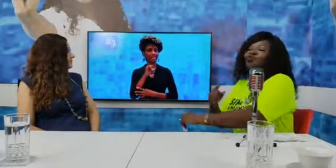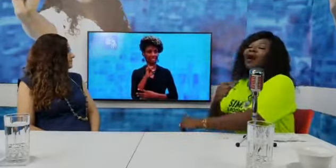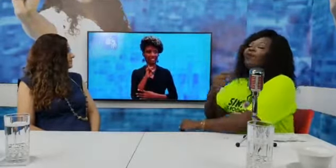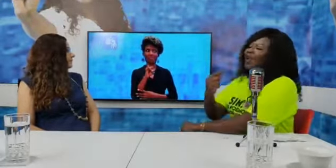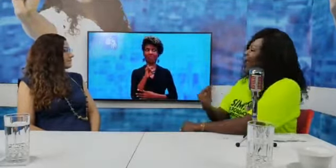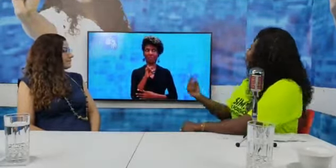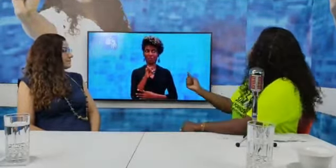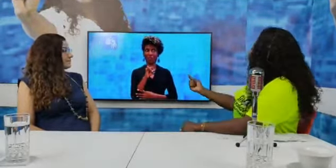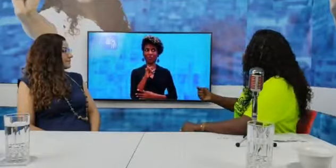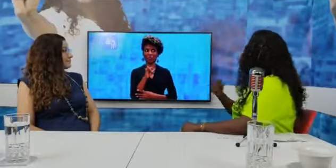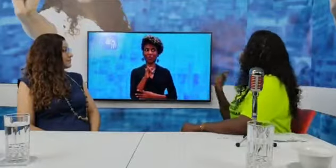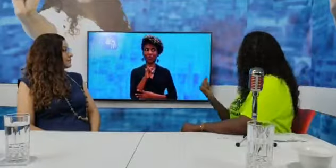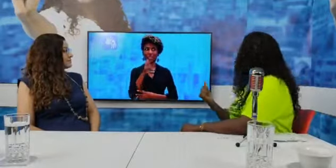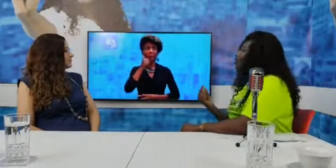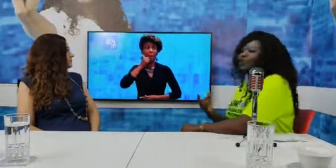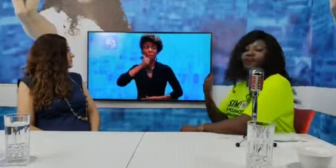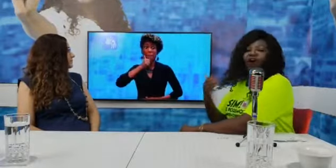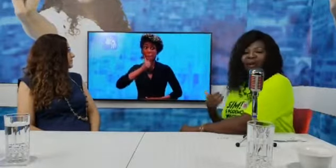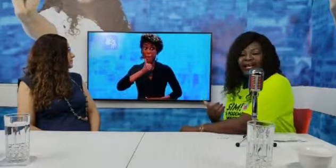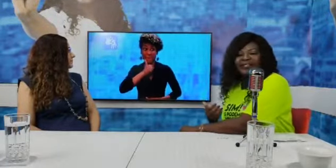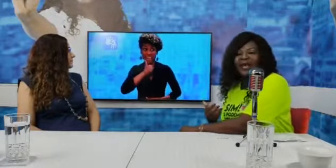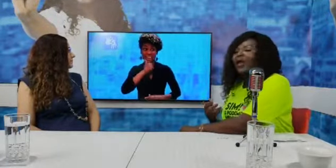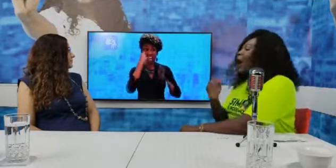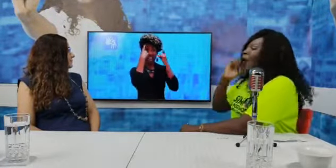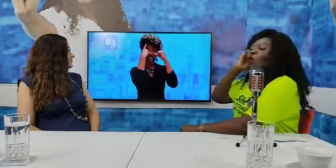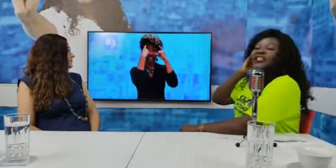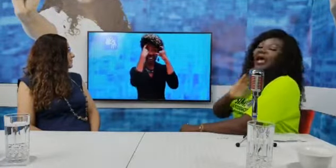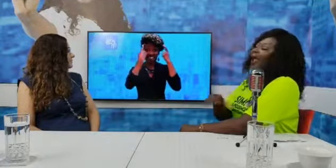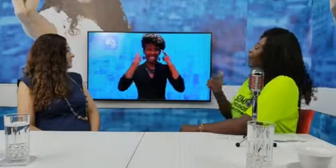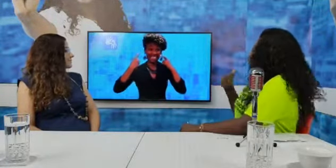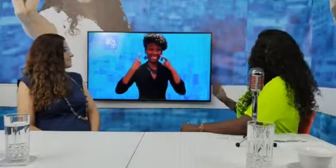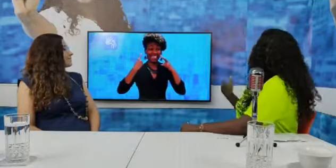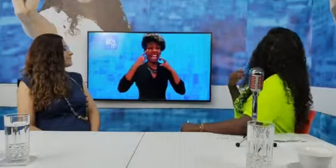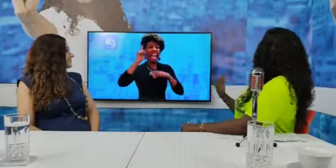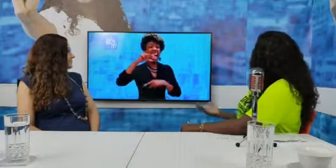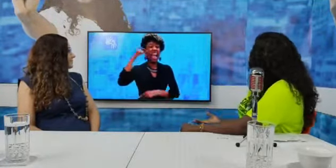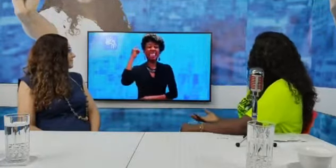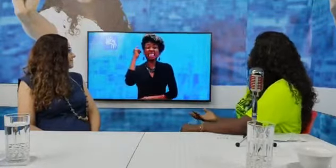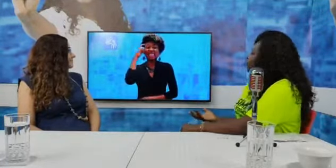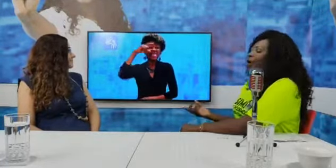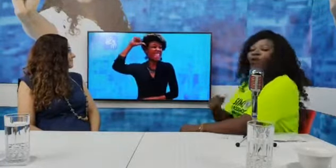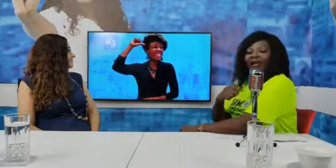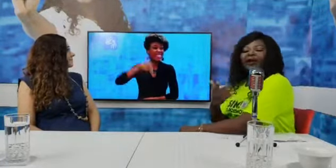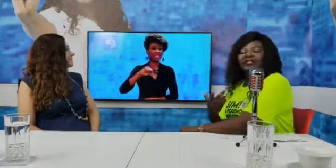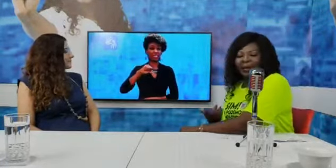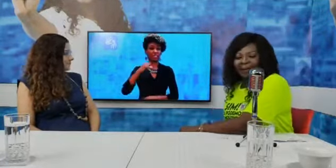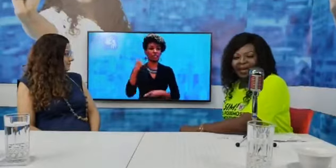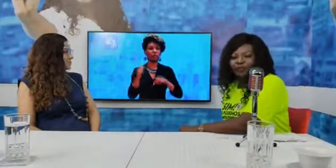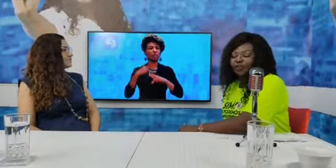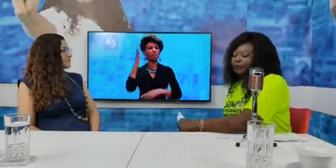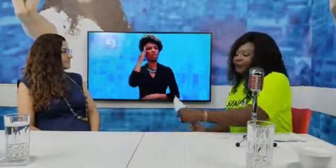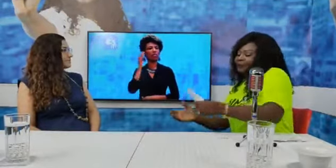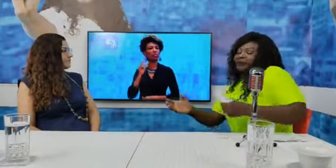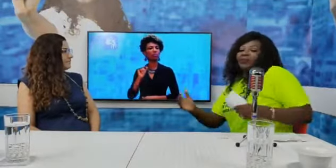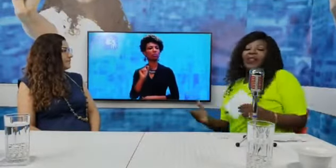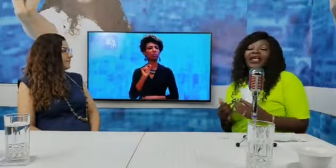de uma mulher vítima de violência, a coisa é muito pior. Porque nós